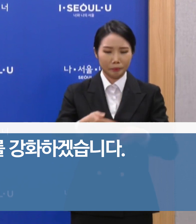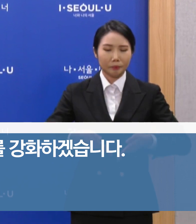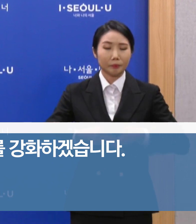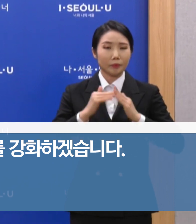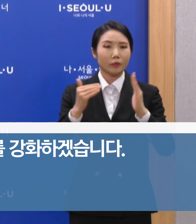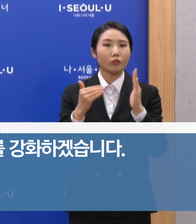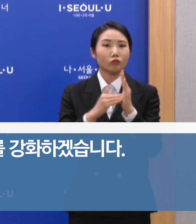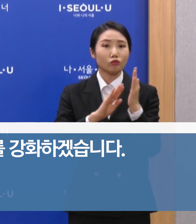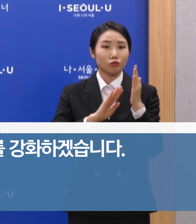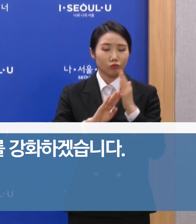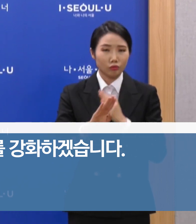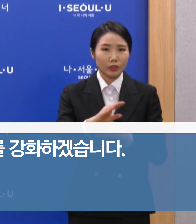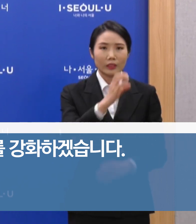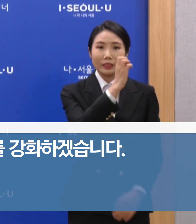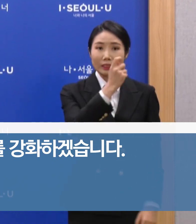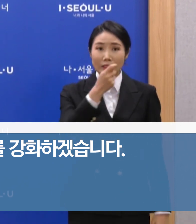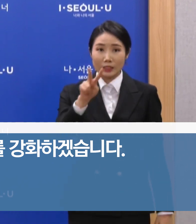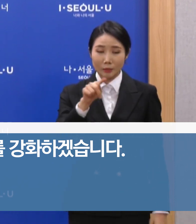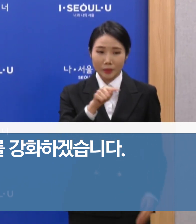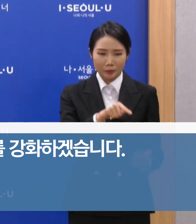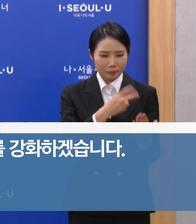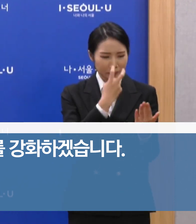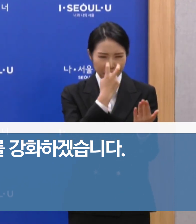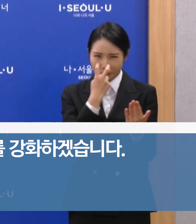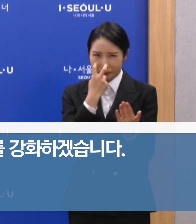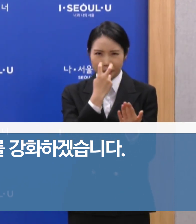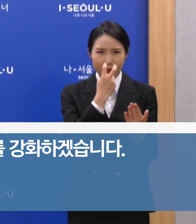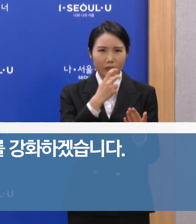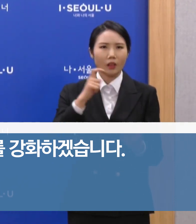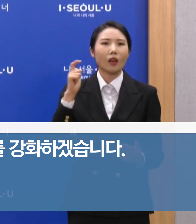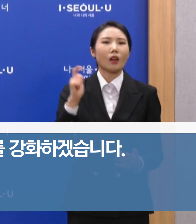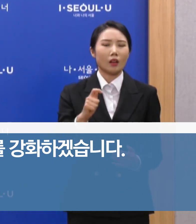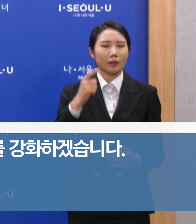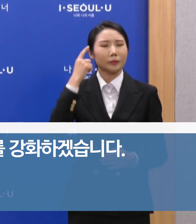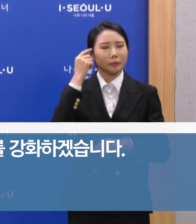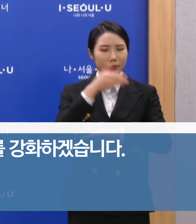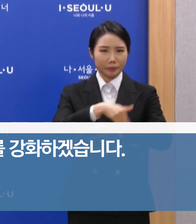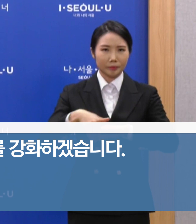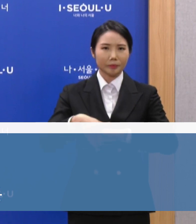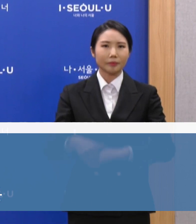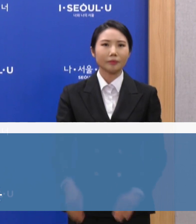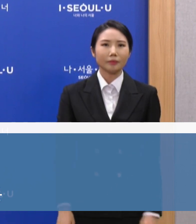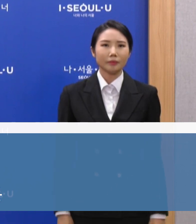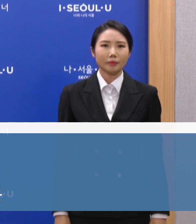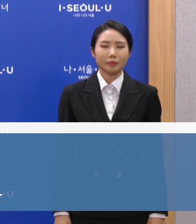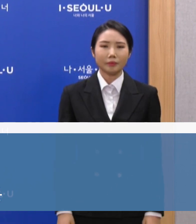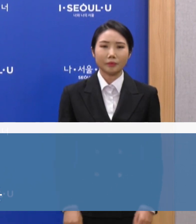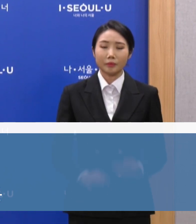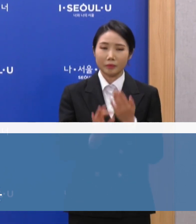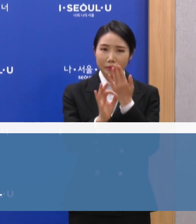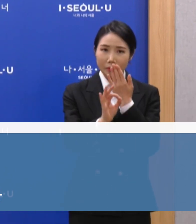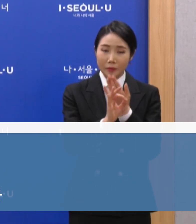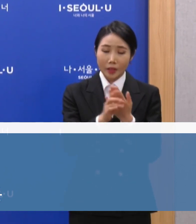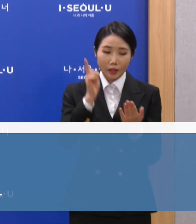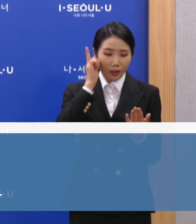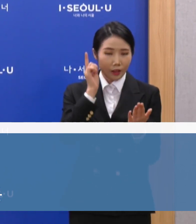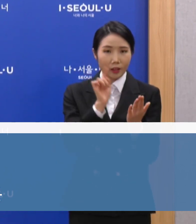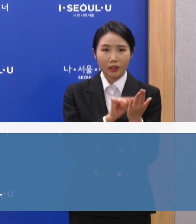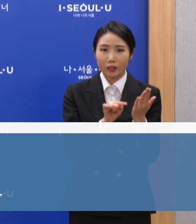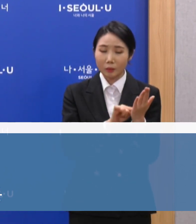CCTV를 통한 민간 공사장 공공 감시를 강화하겠습니다. 이렇게 되면